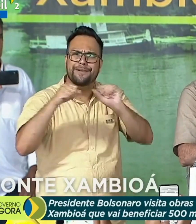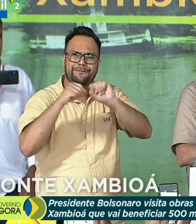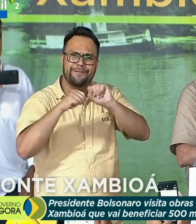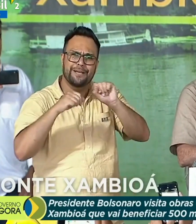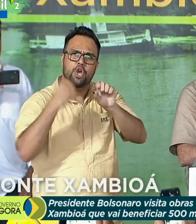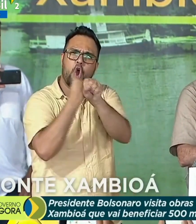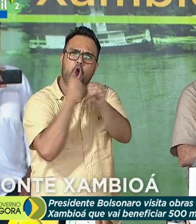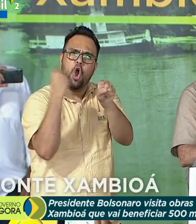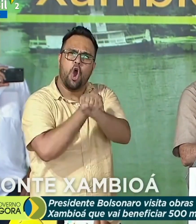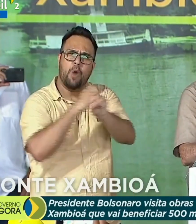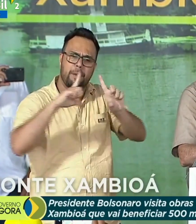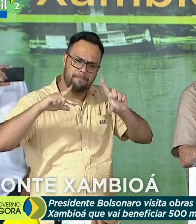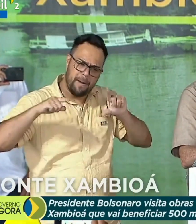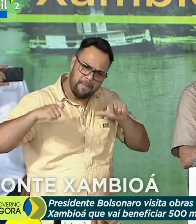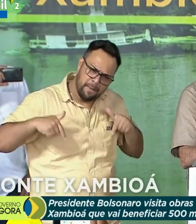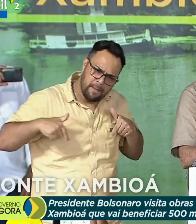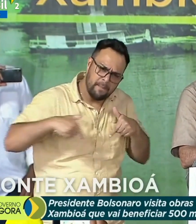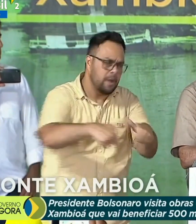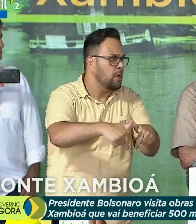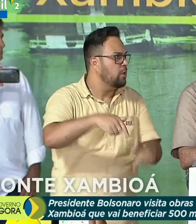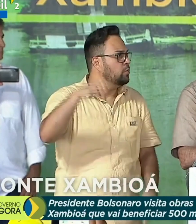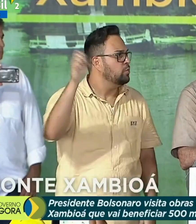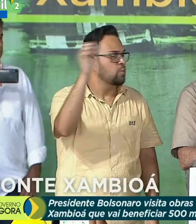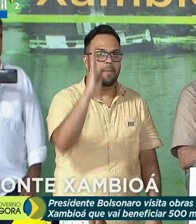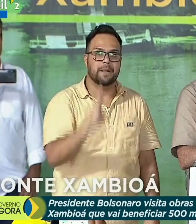todo o Brasil.